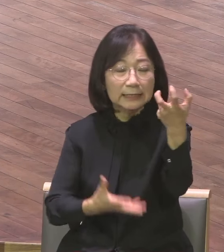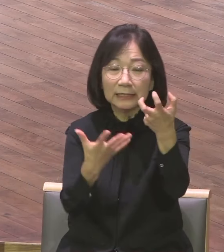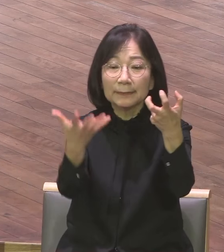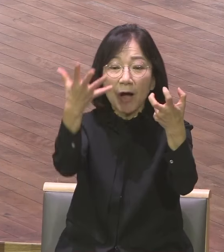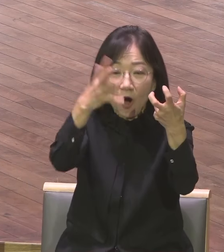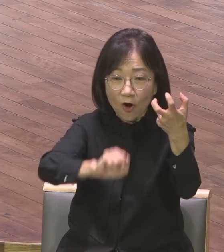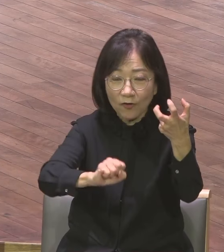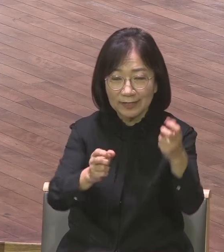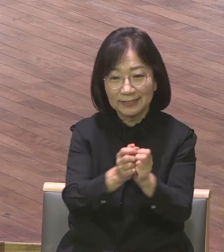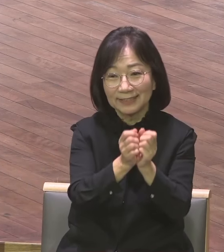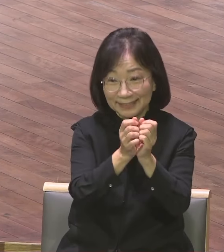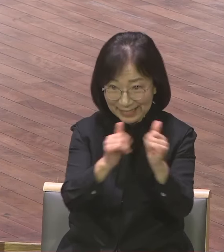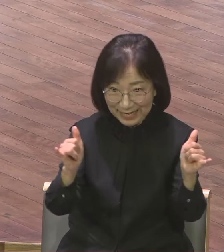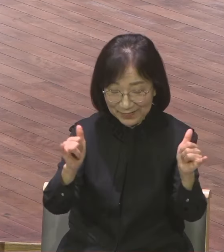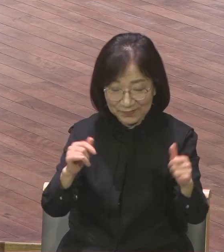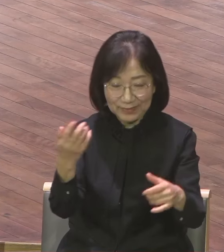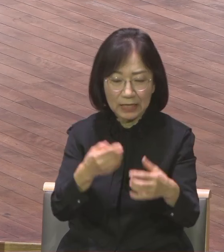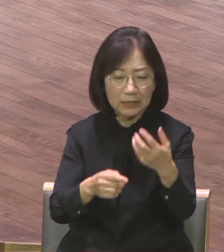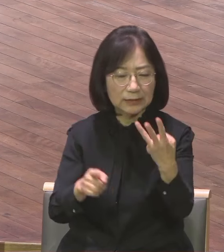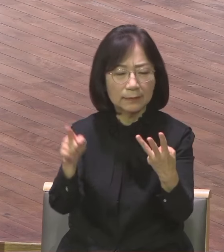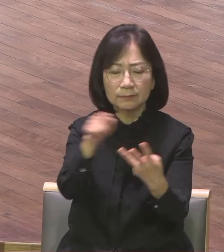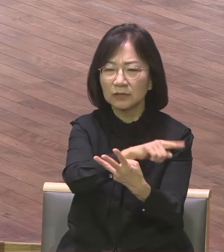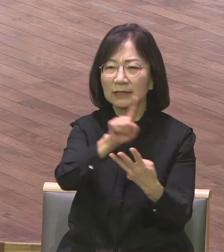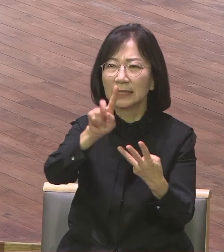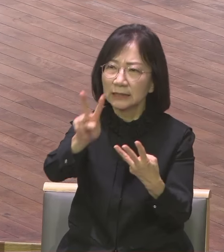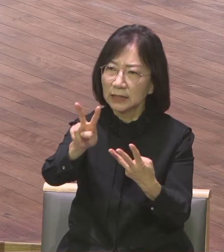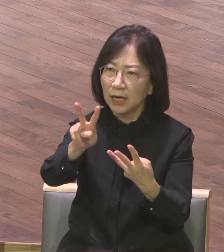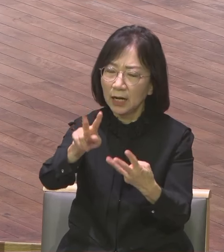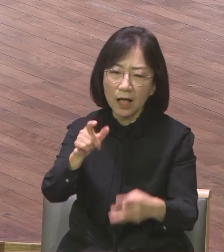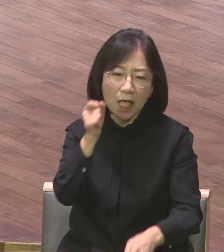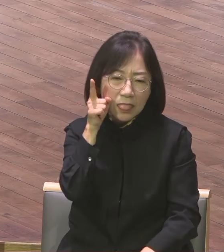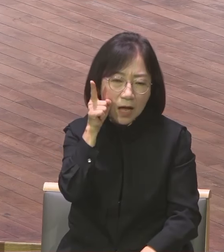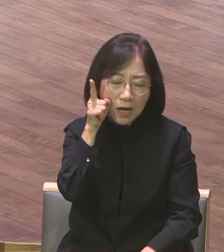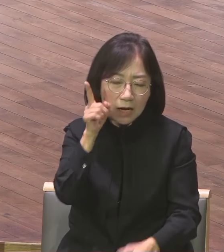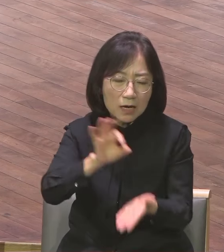3분의 2가 한 달에 100불가 살아요. 100불. 100불이면 10몇만 원밖에 안 돼요.